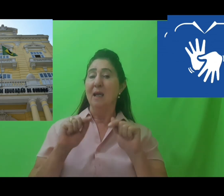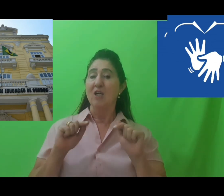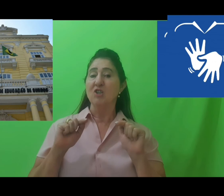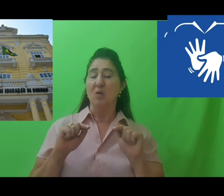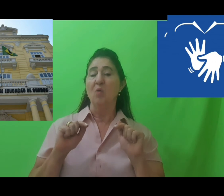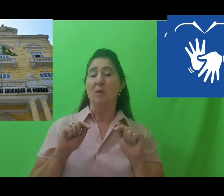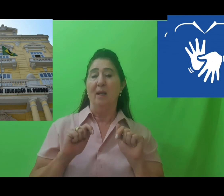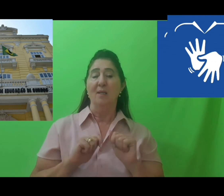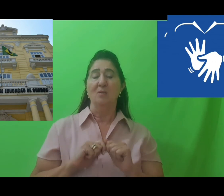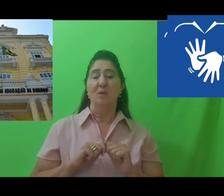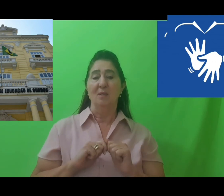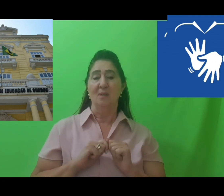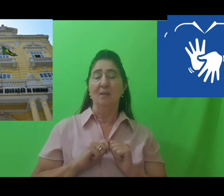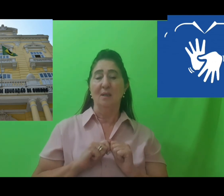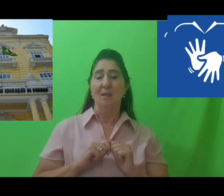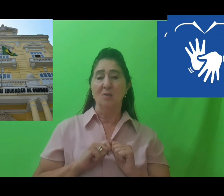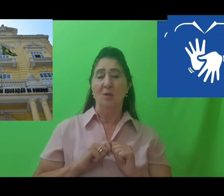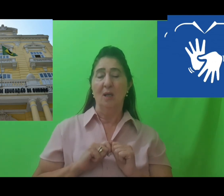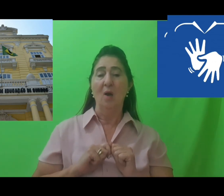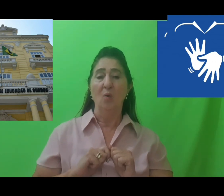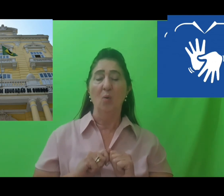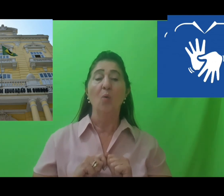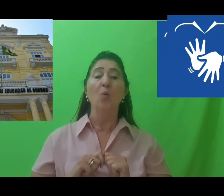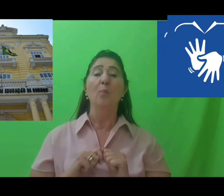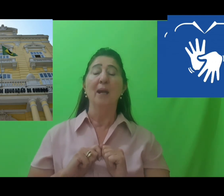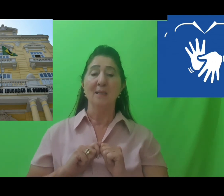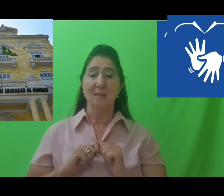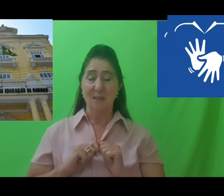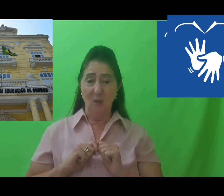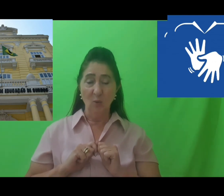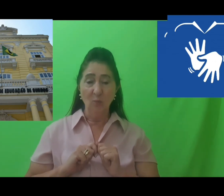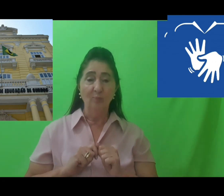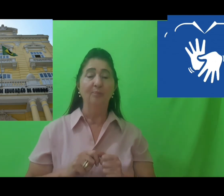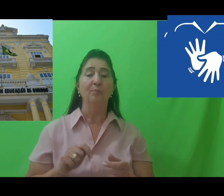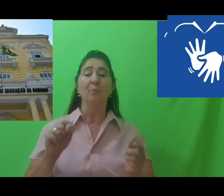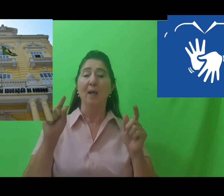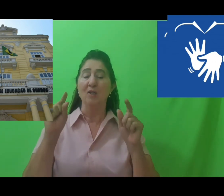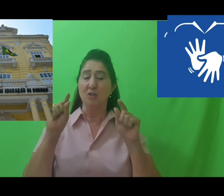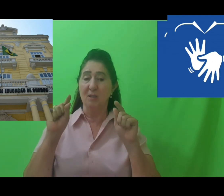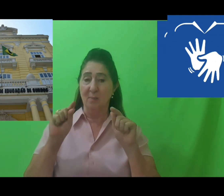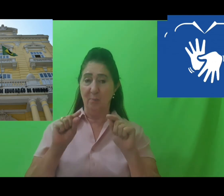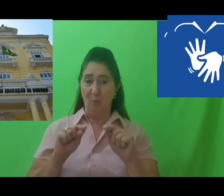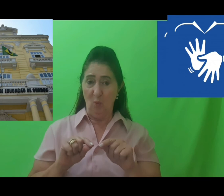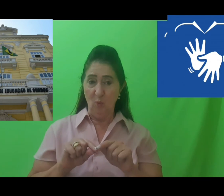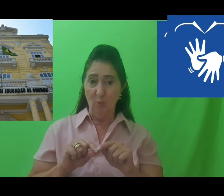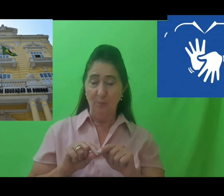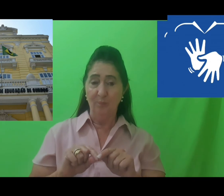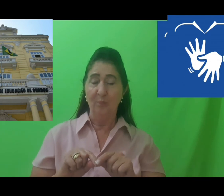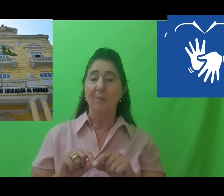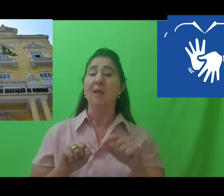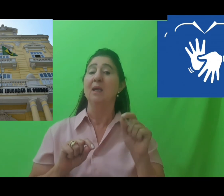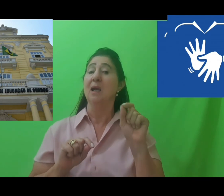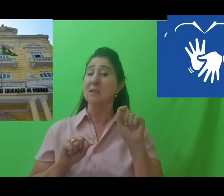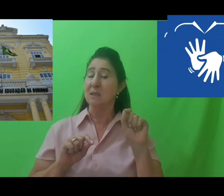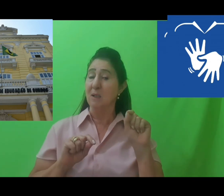Neste congresso internacional, o Brasil participou e